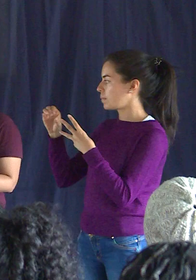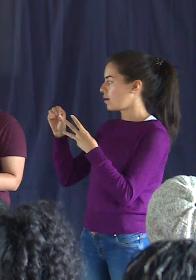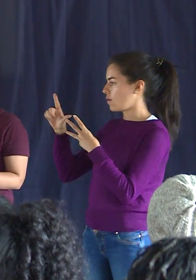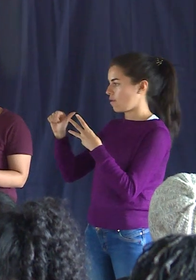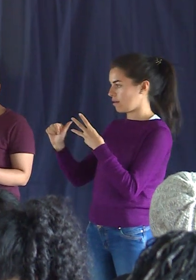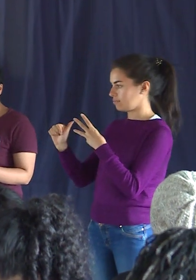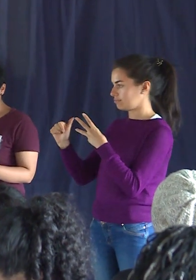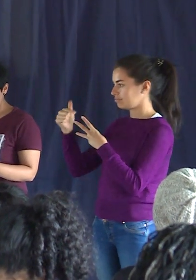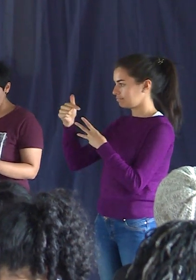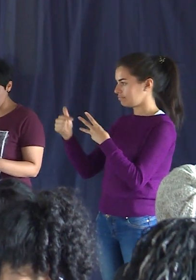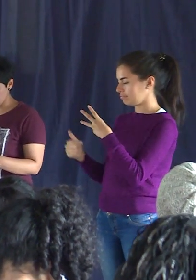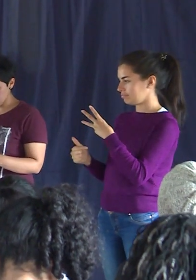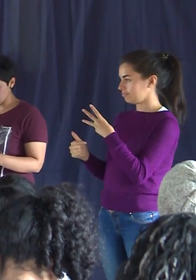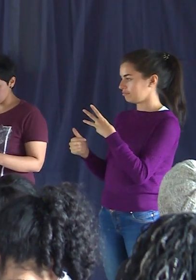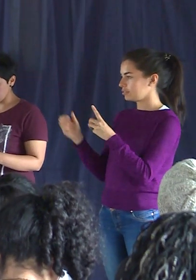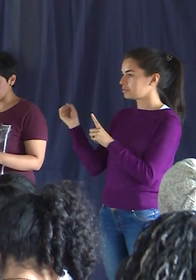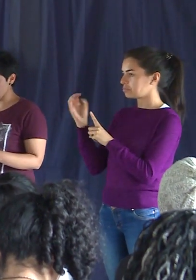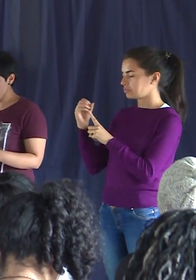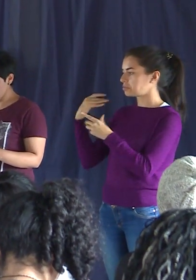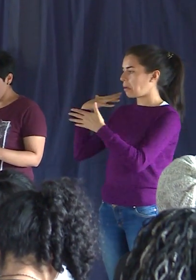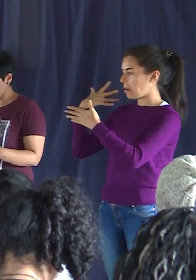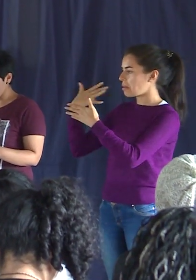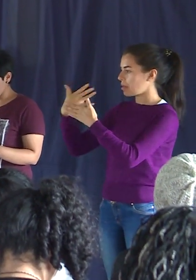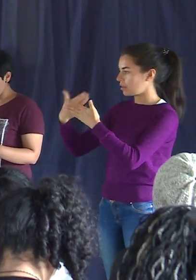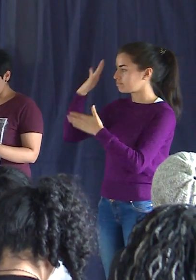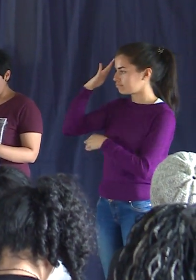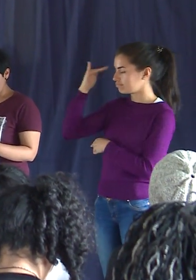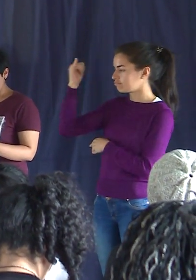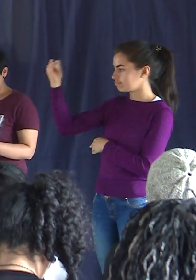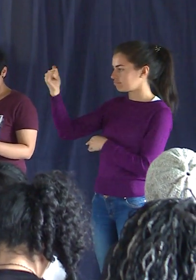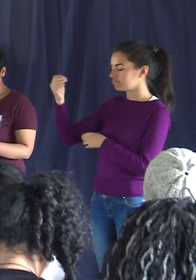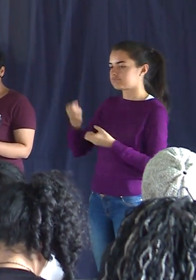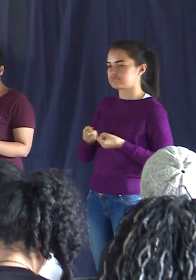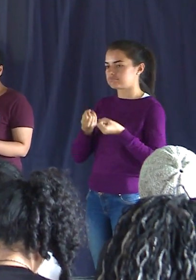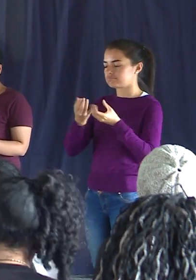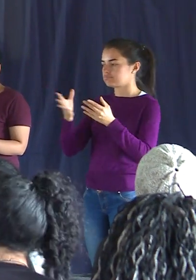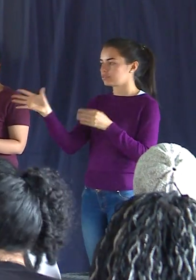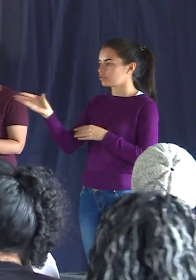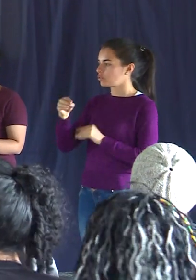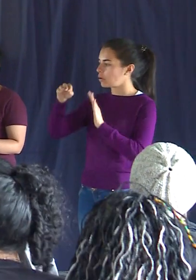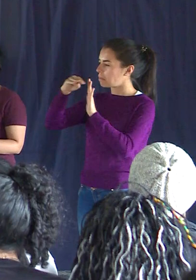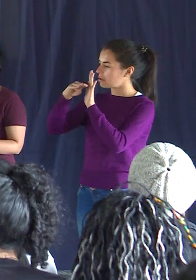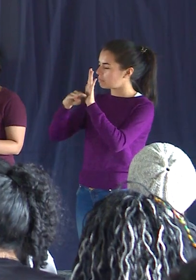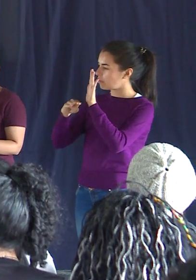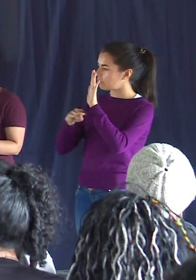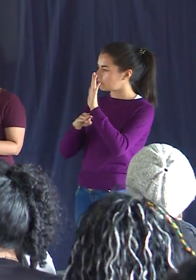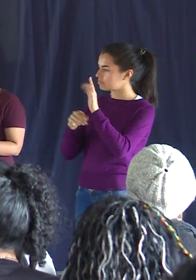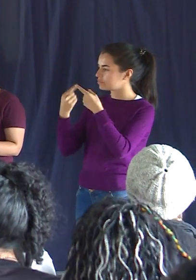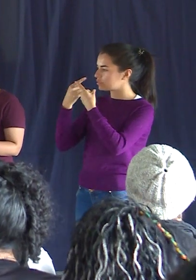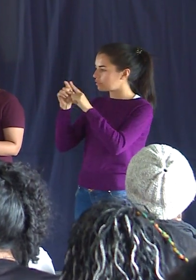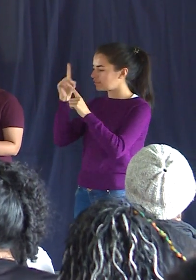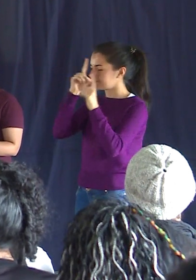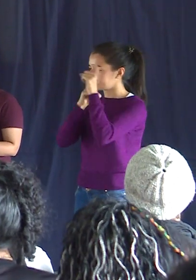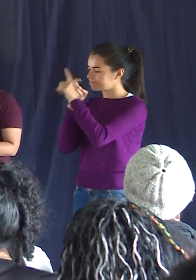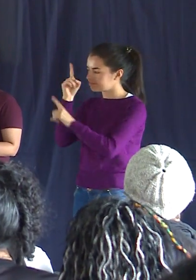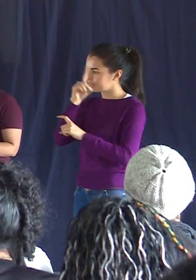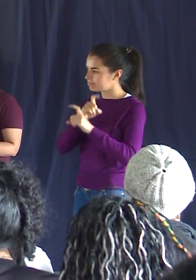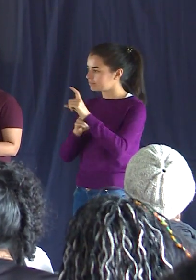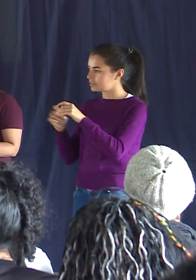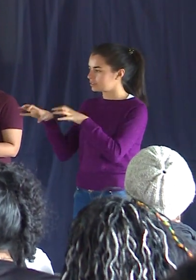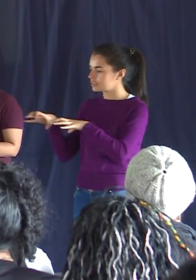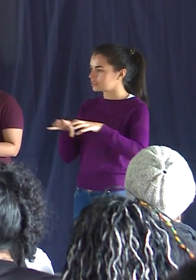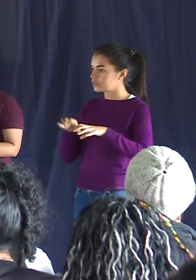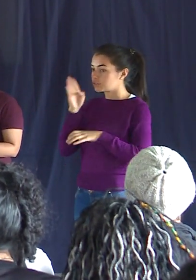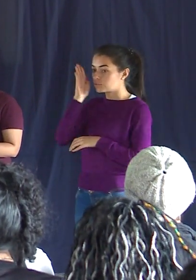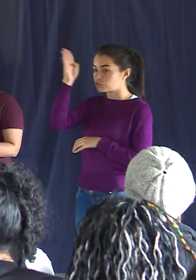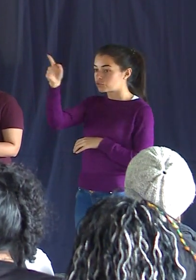quienes desde su trayectoria académica e investigativa nos brindarán elementos que permitan entrever horizontes de reflexión-acción como